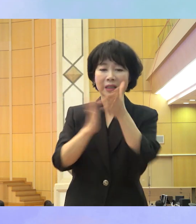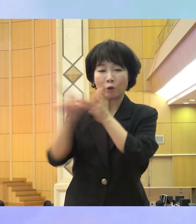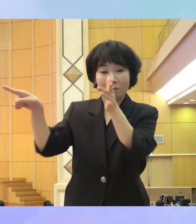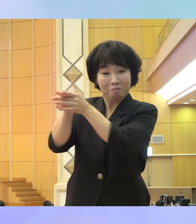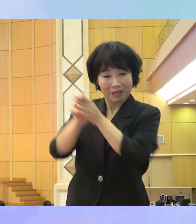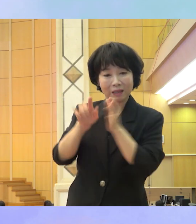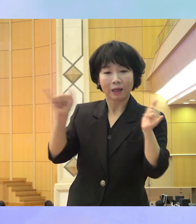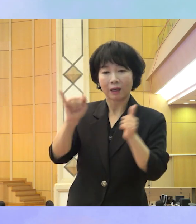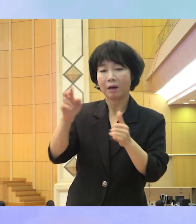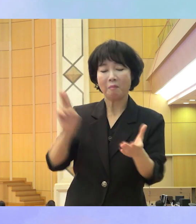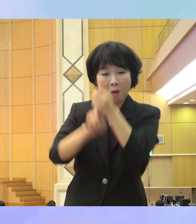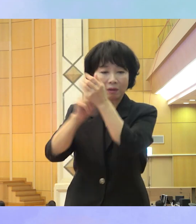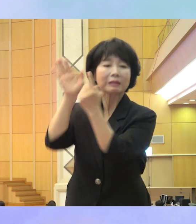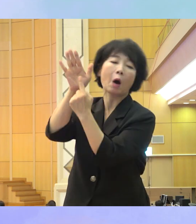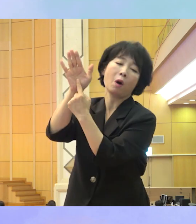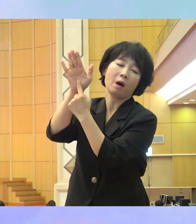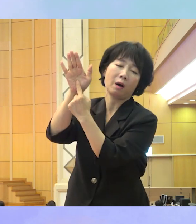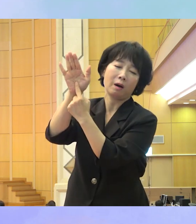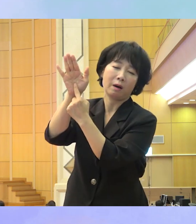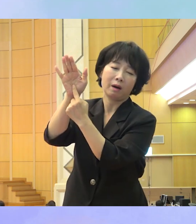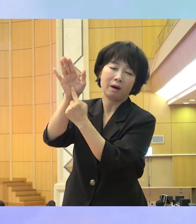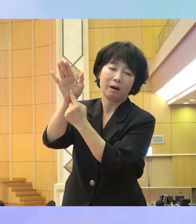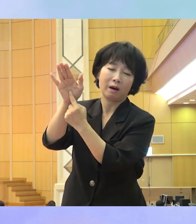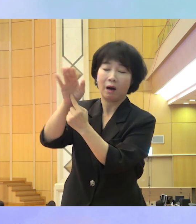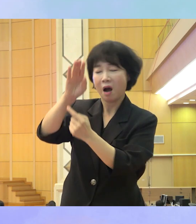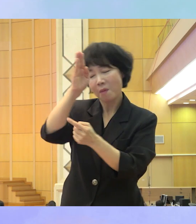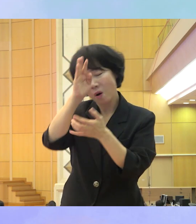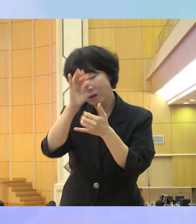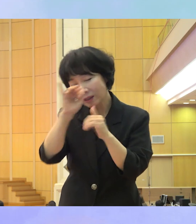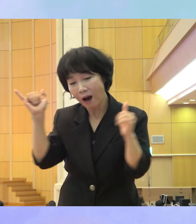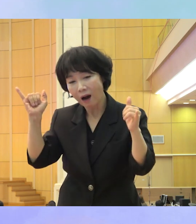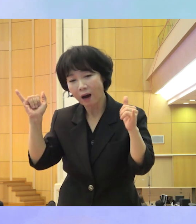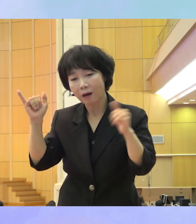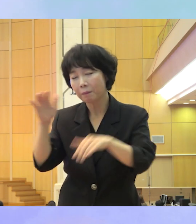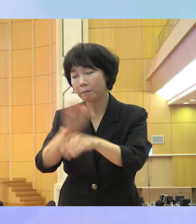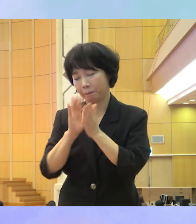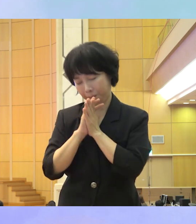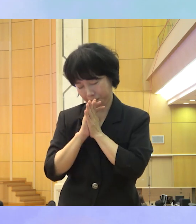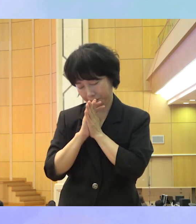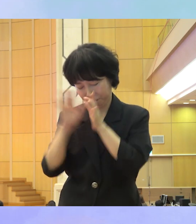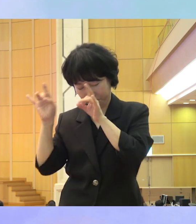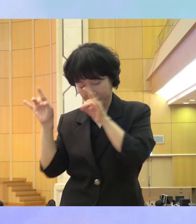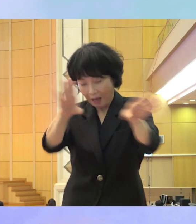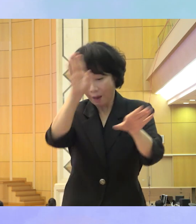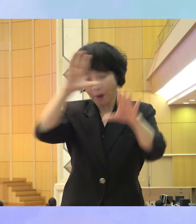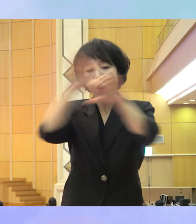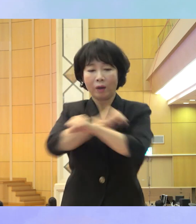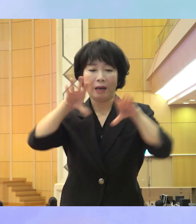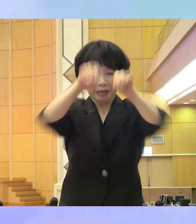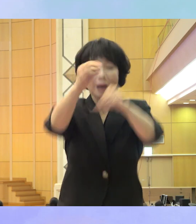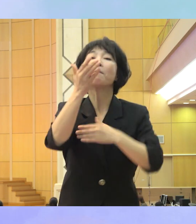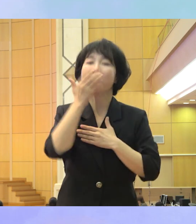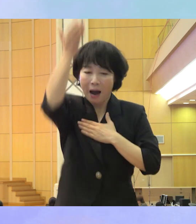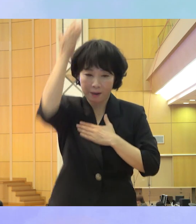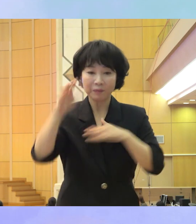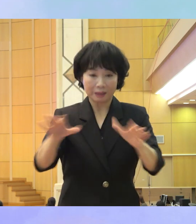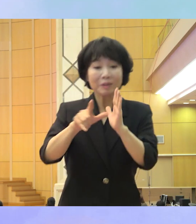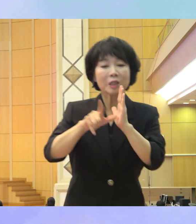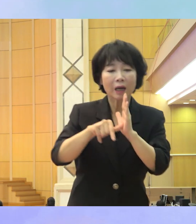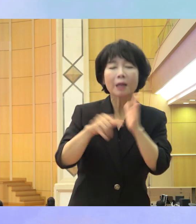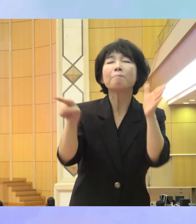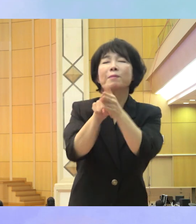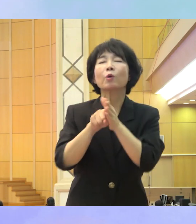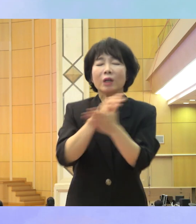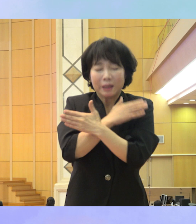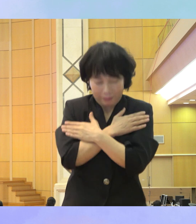믿는 사람들에게 표적이 따르니 병든 자는 손을 얹고 기도하면 나으리라. 이 시간에